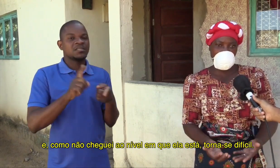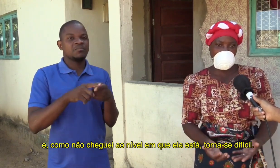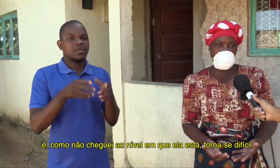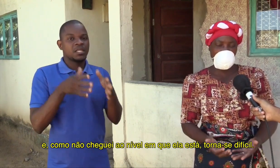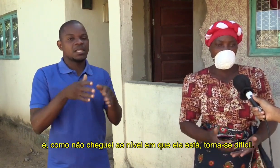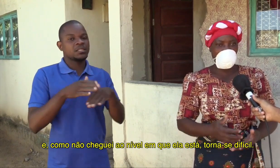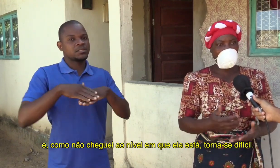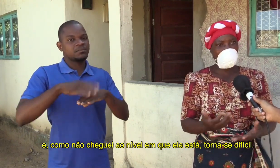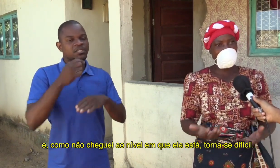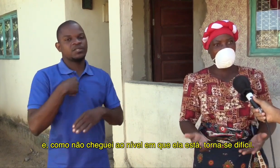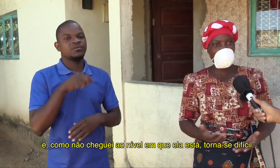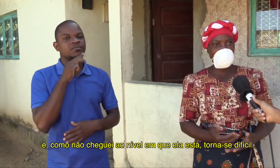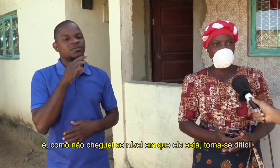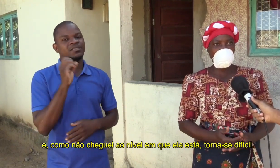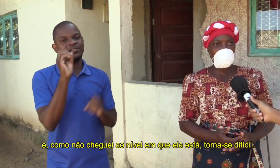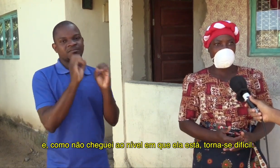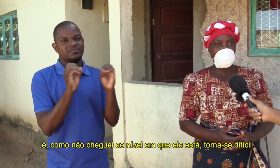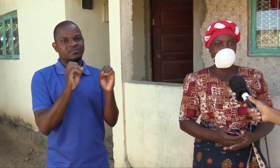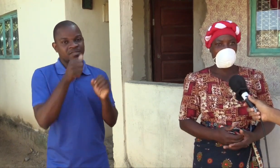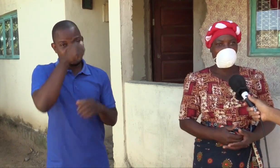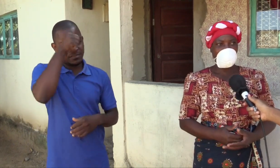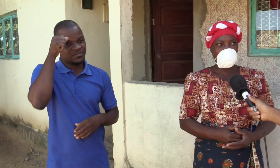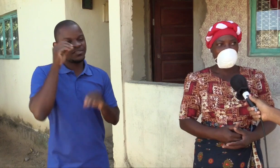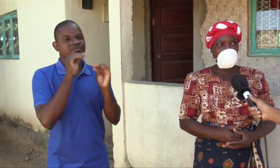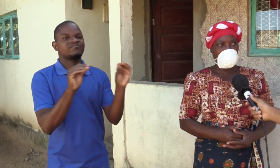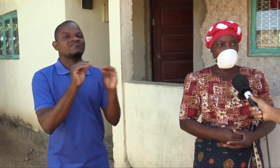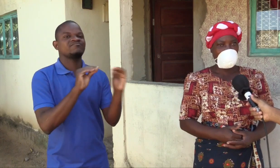frequentar agora. Torna-se muito difícil.